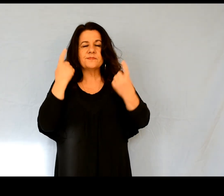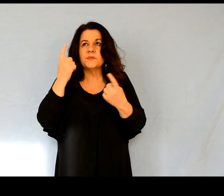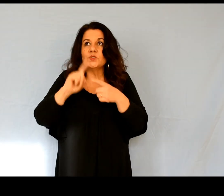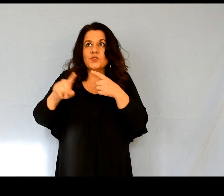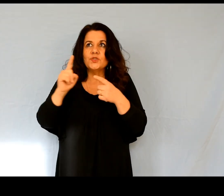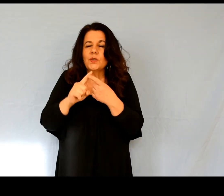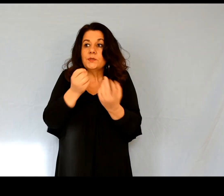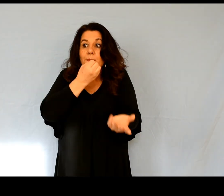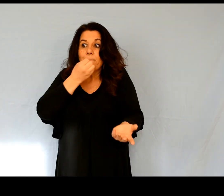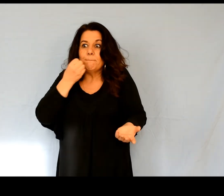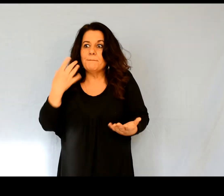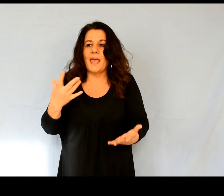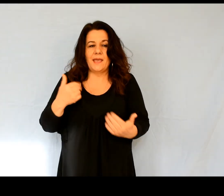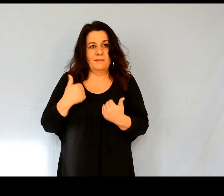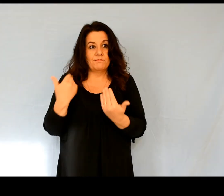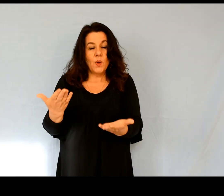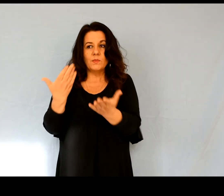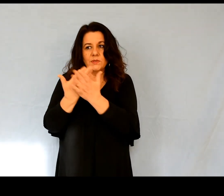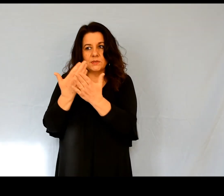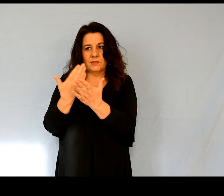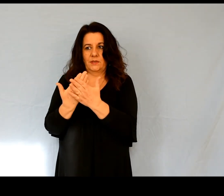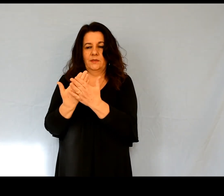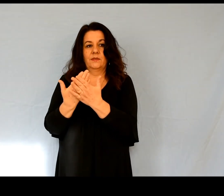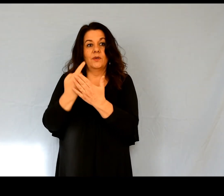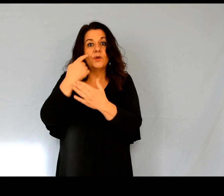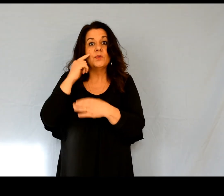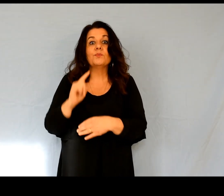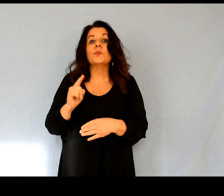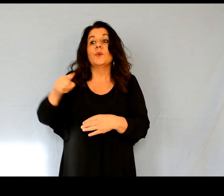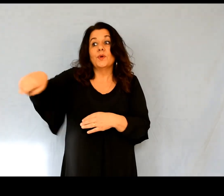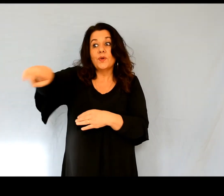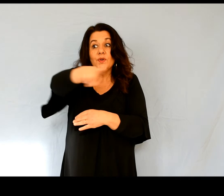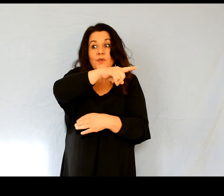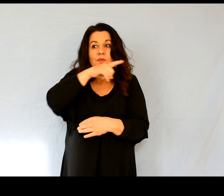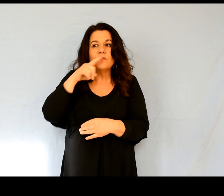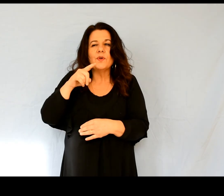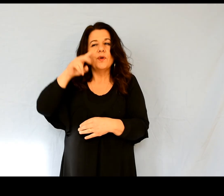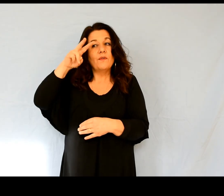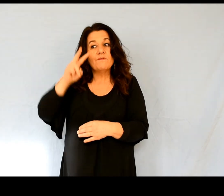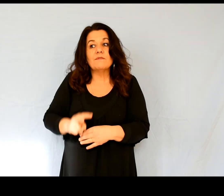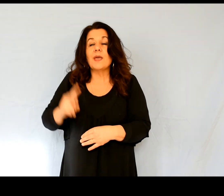afin que vous soyez attachés au Seigneur sans partage.